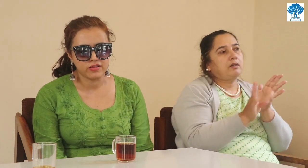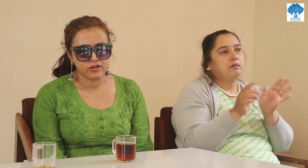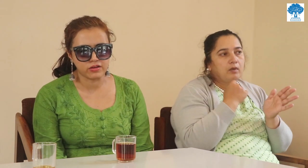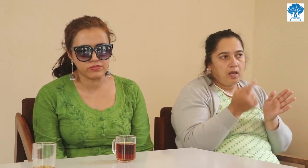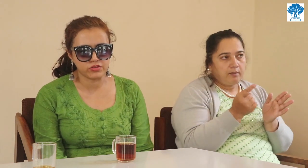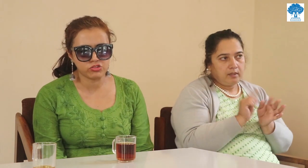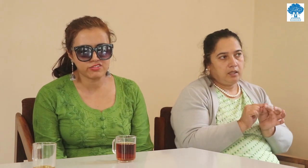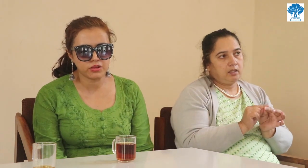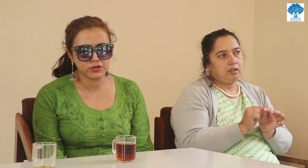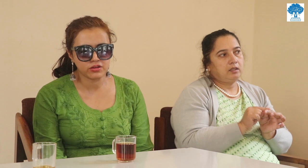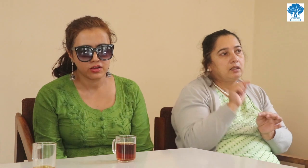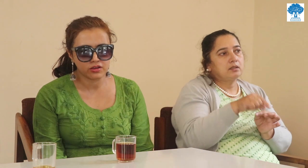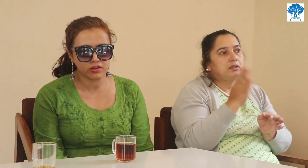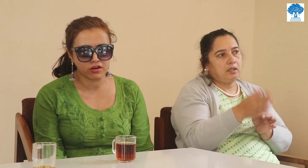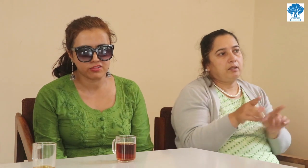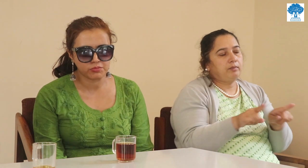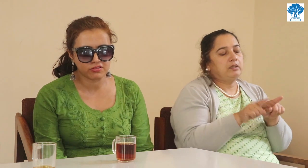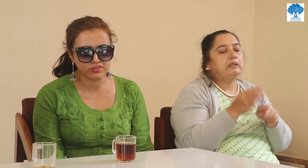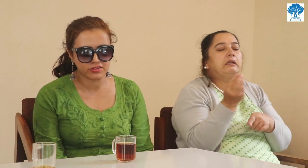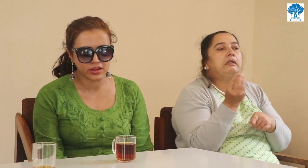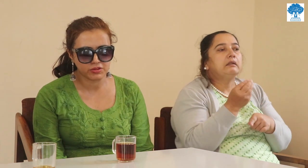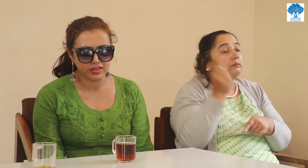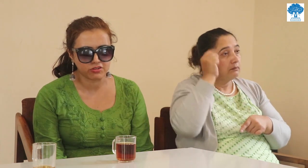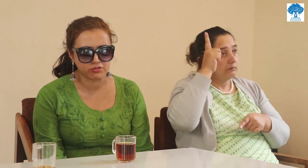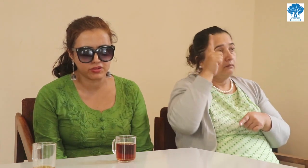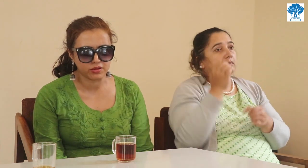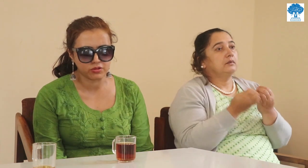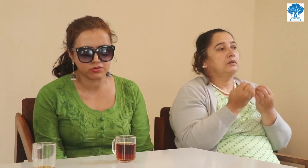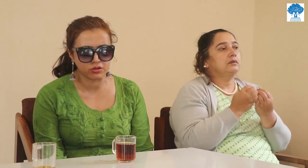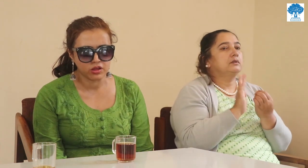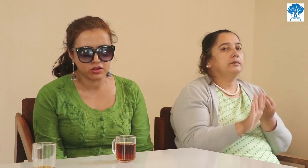भने त्यसले पनि केही हदसम्म सचेतना